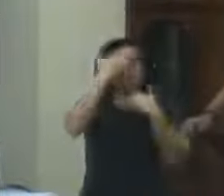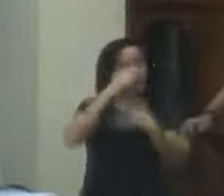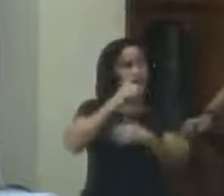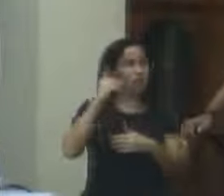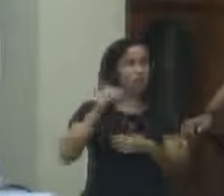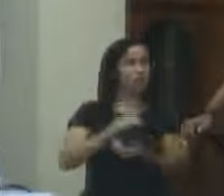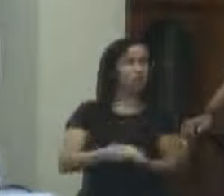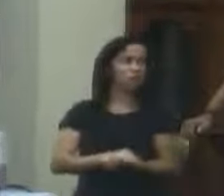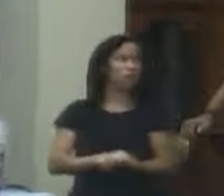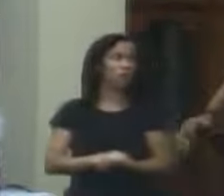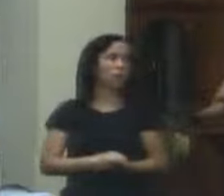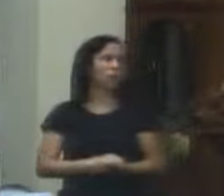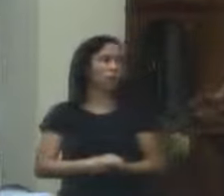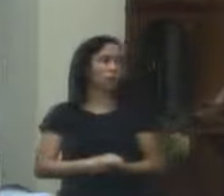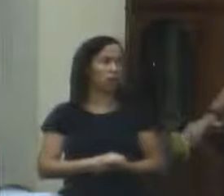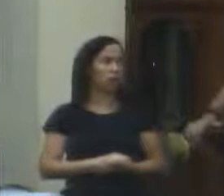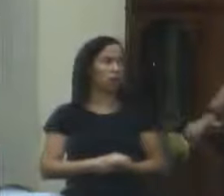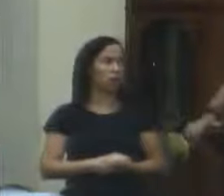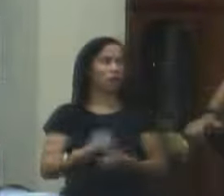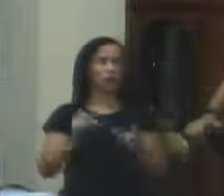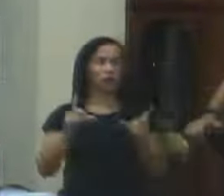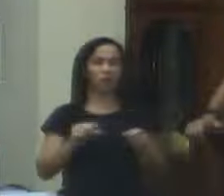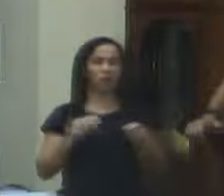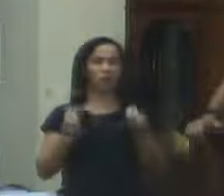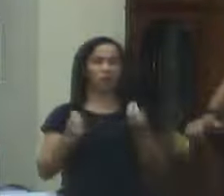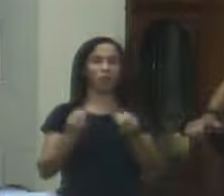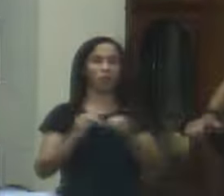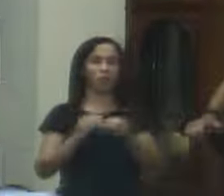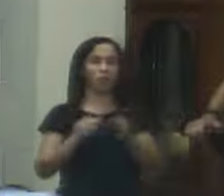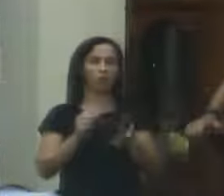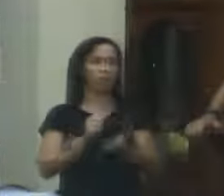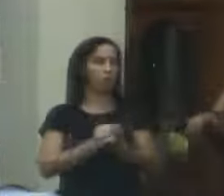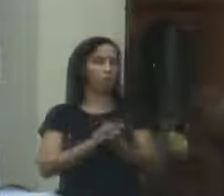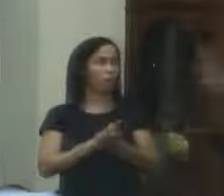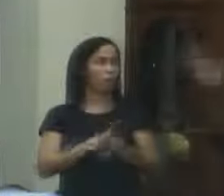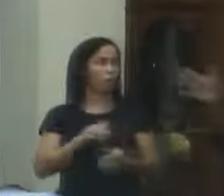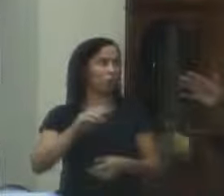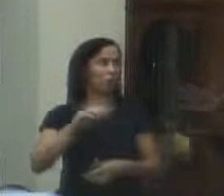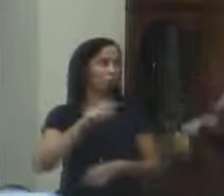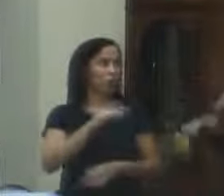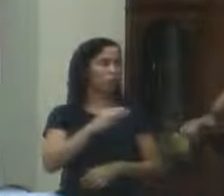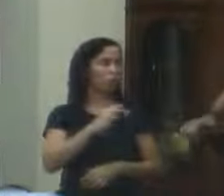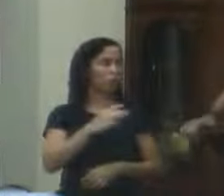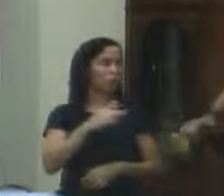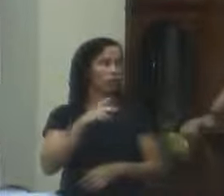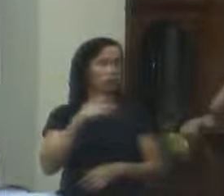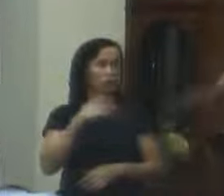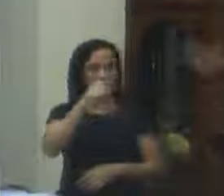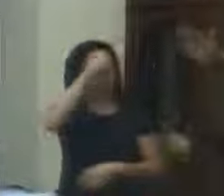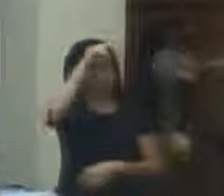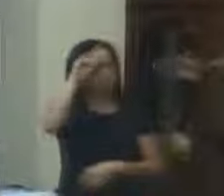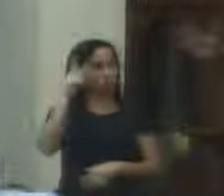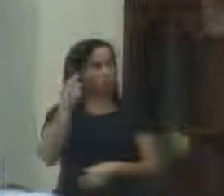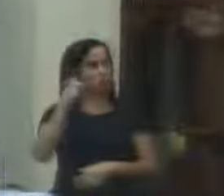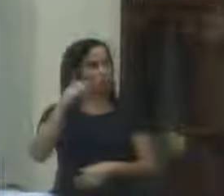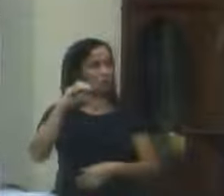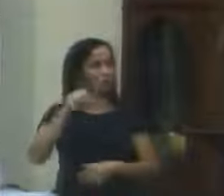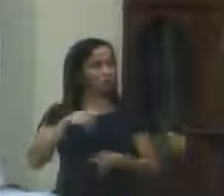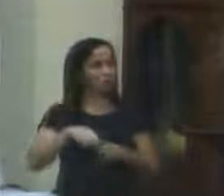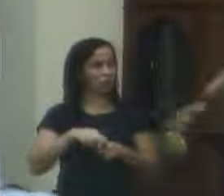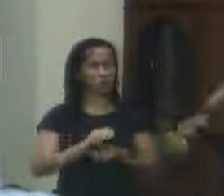conseguimos. Quem fez todo o meio-campo para isso foi o vice-prefeito Hélio Suzano, o vereador Silvio Graça, Fábio